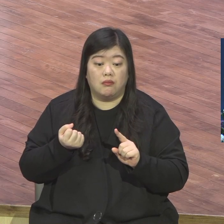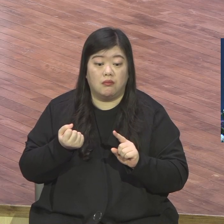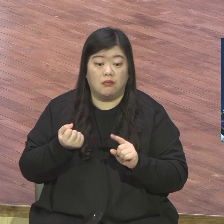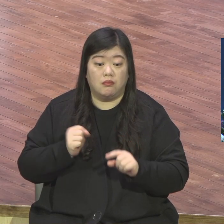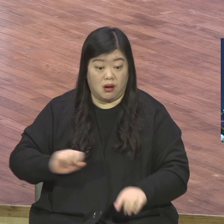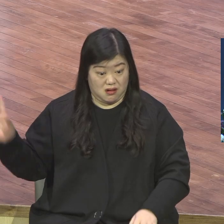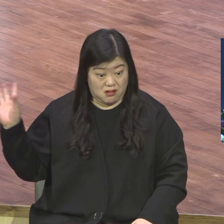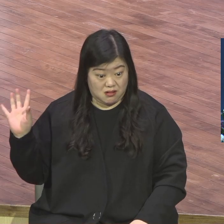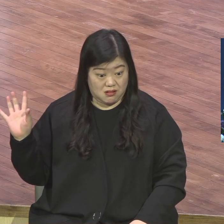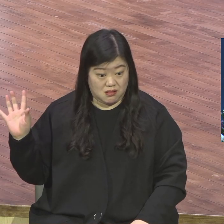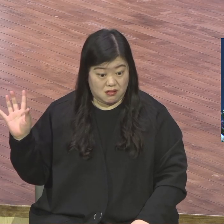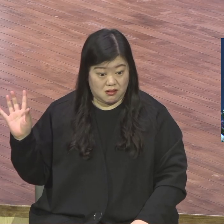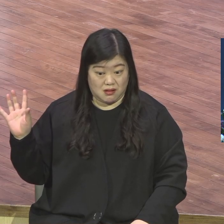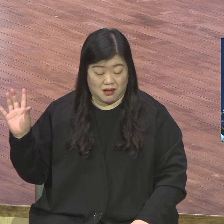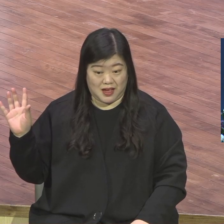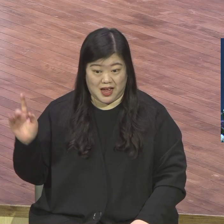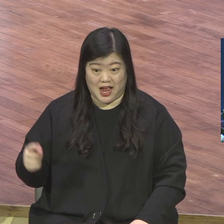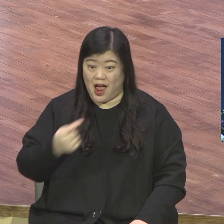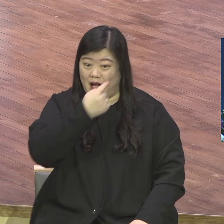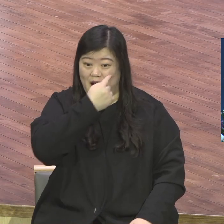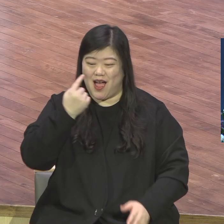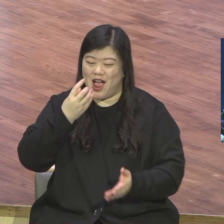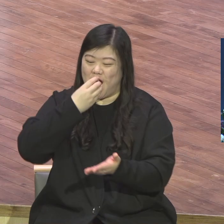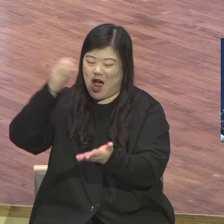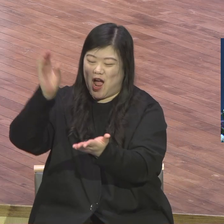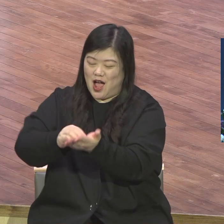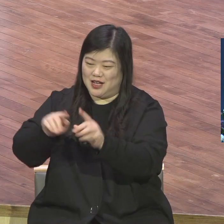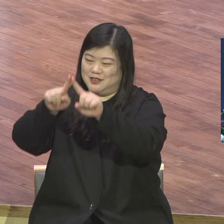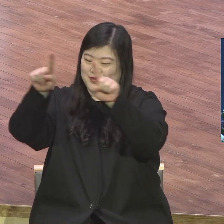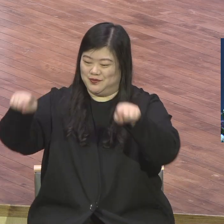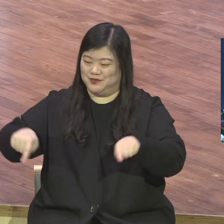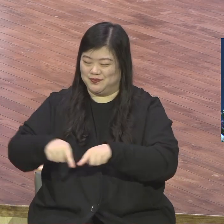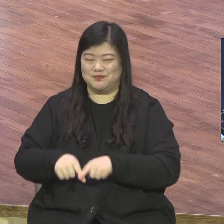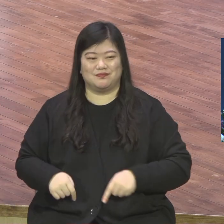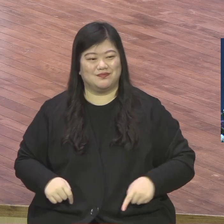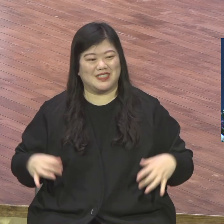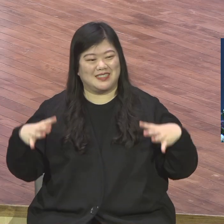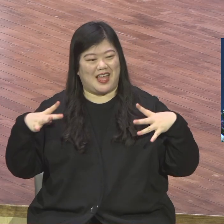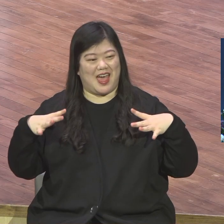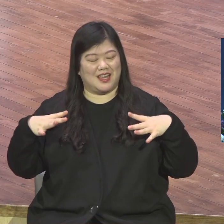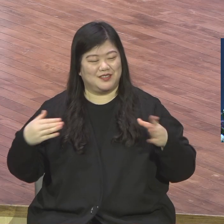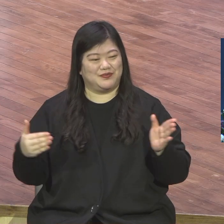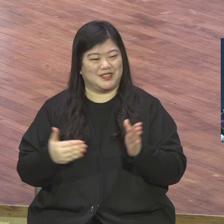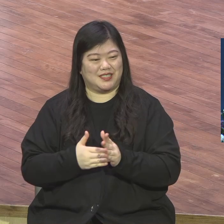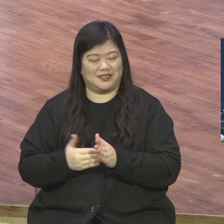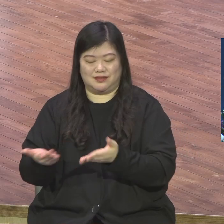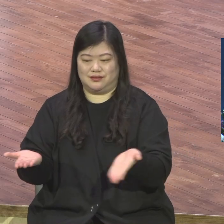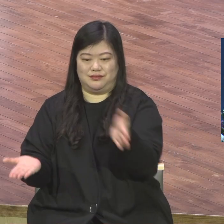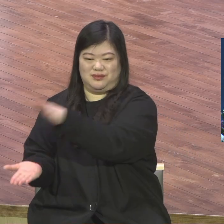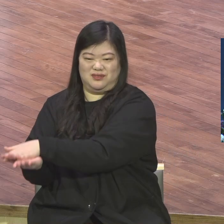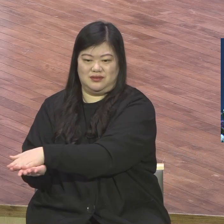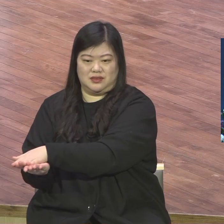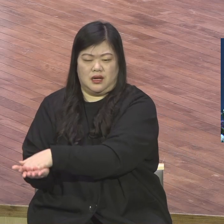돼요. 여러분 삶 속에서 복음 때문에 그리스도 안에서 뭐 잡힌 게 없어. 막힌 게 없어. 겁낼 것도